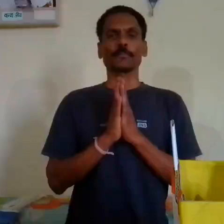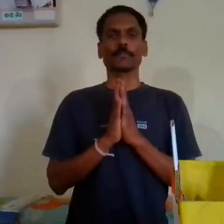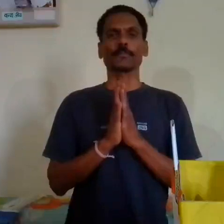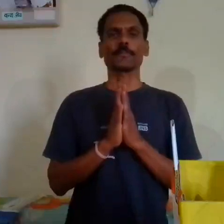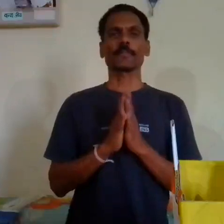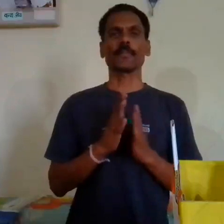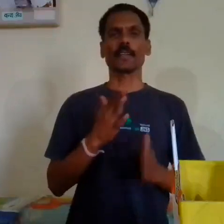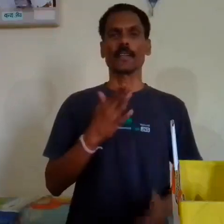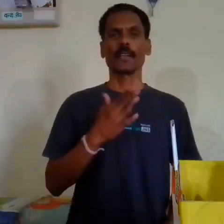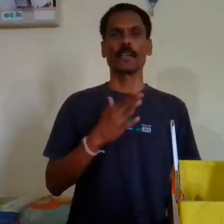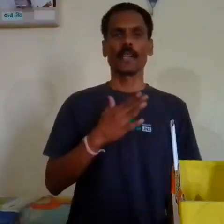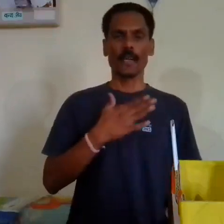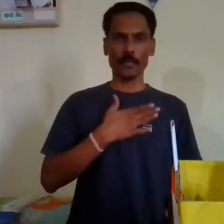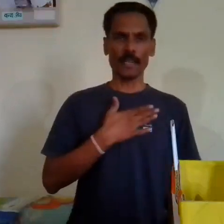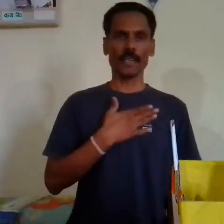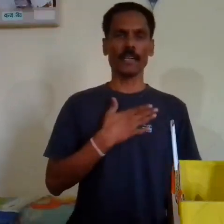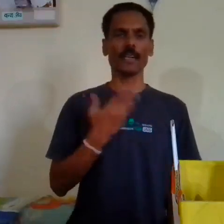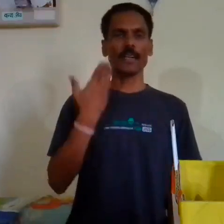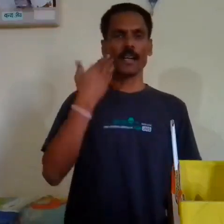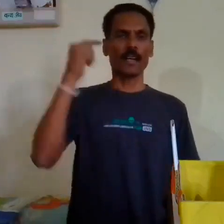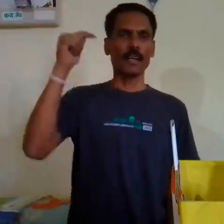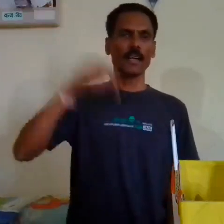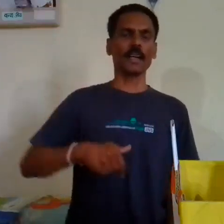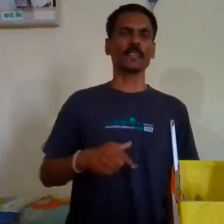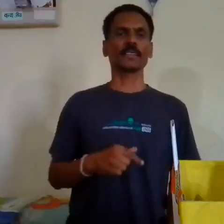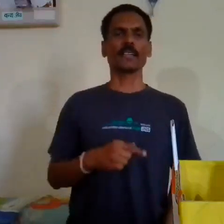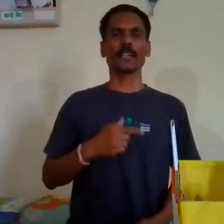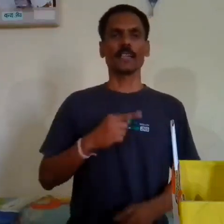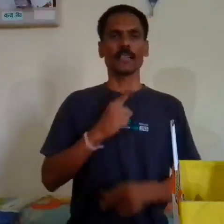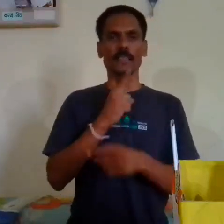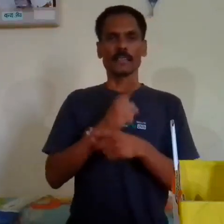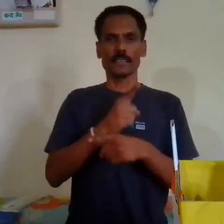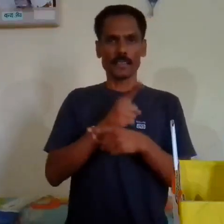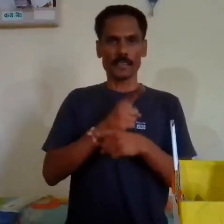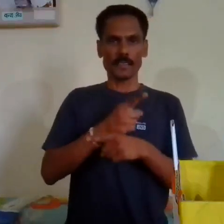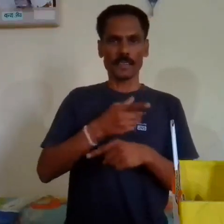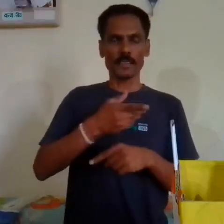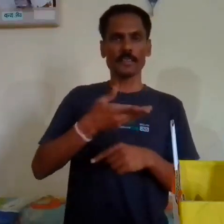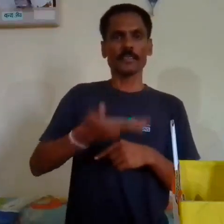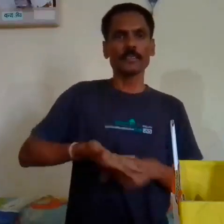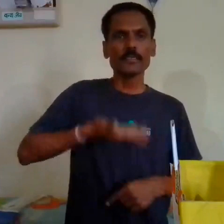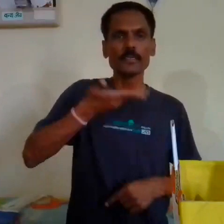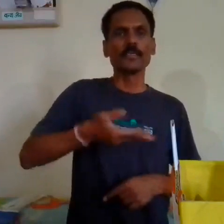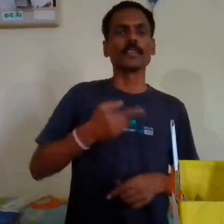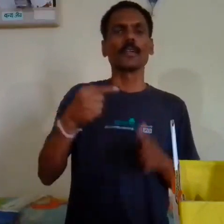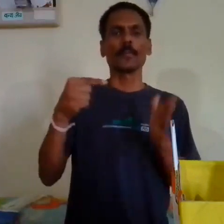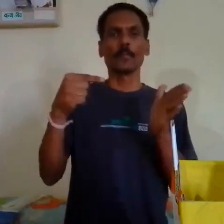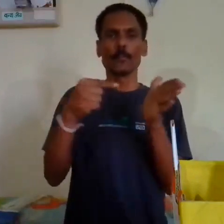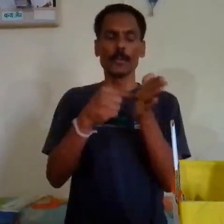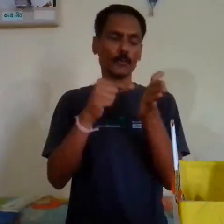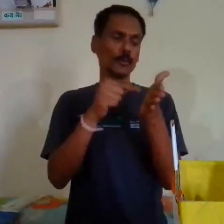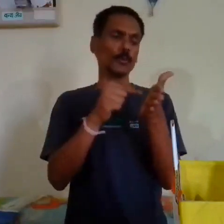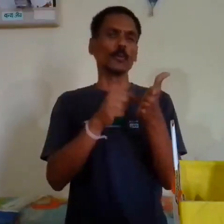हमारा आज का सिक्षन बिन्दू